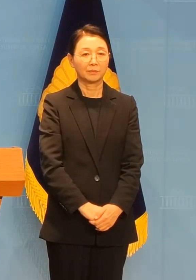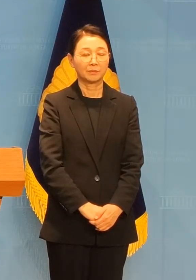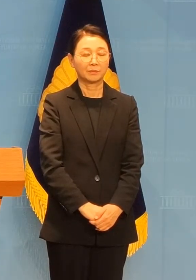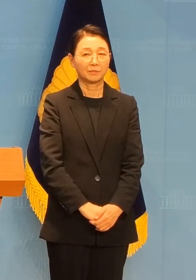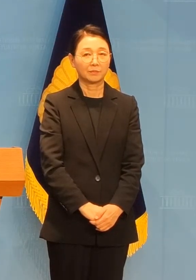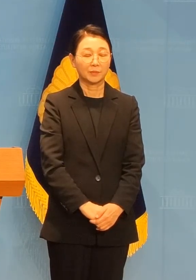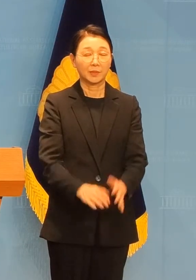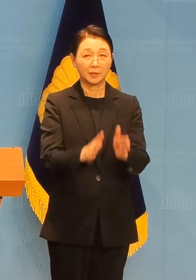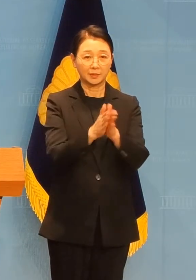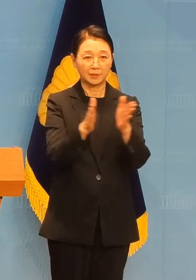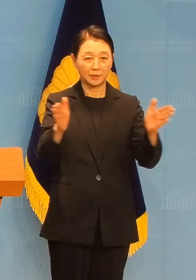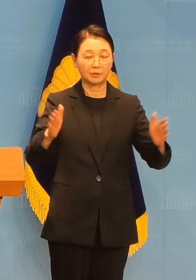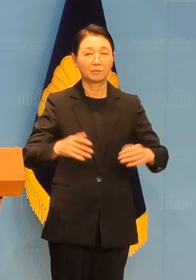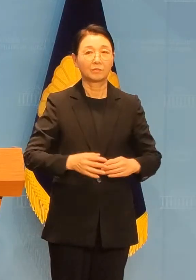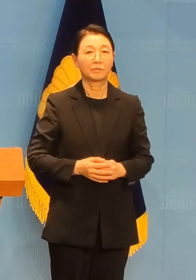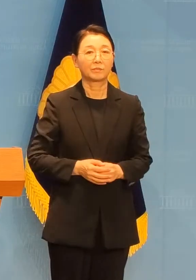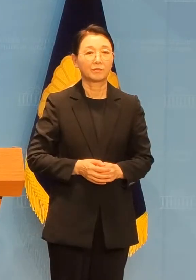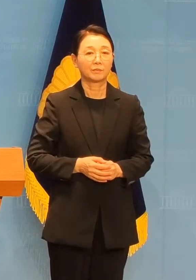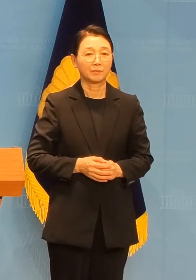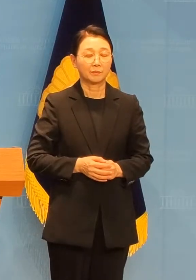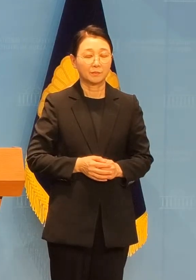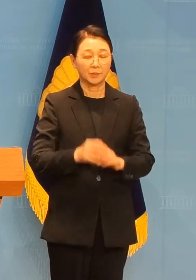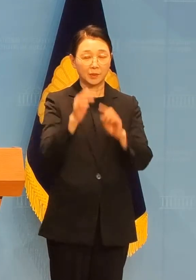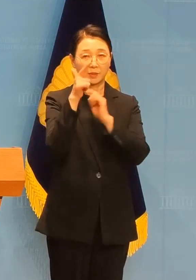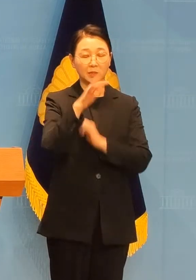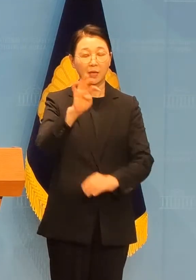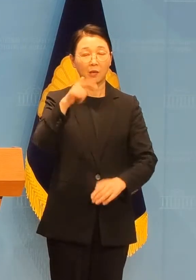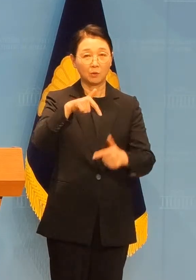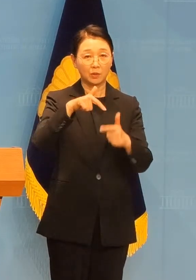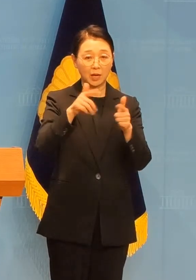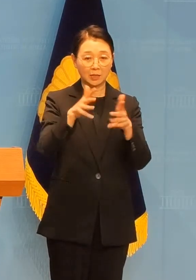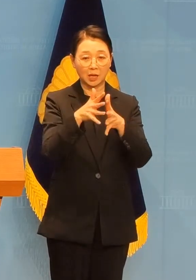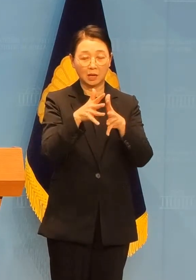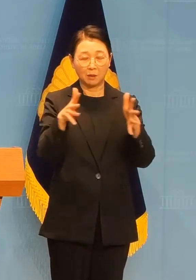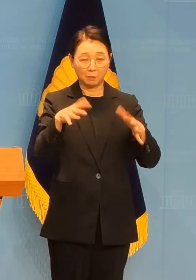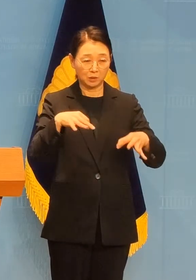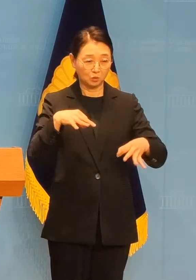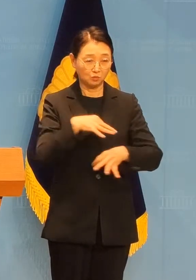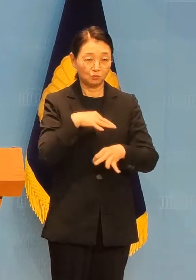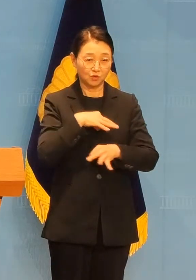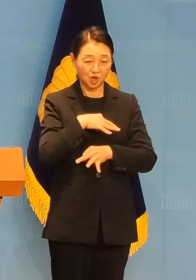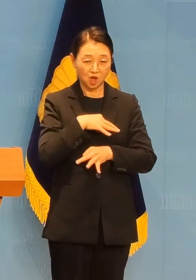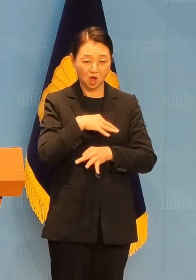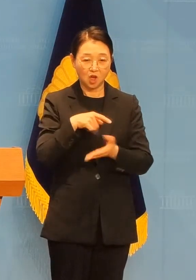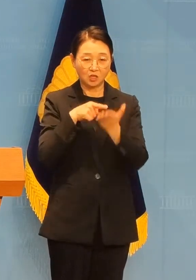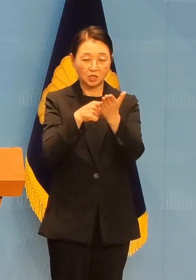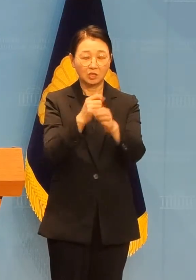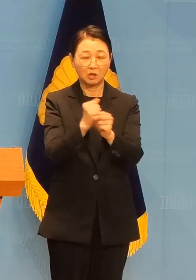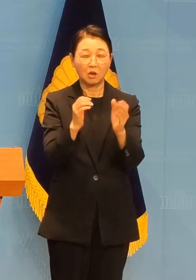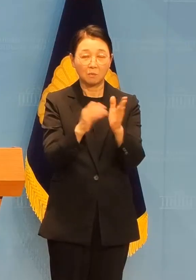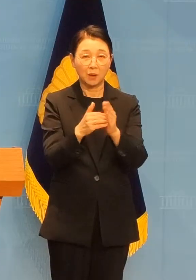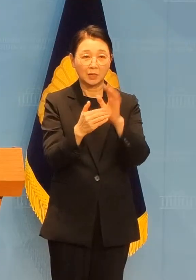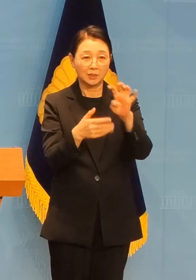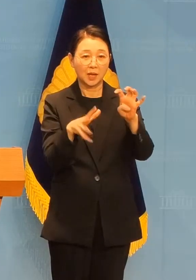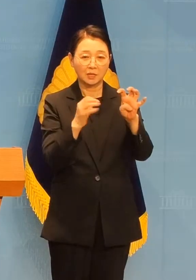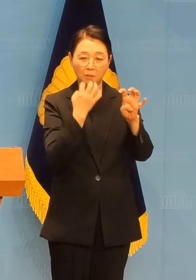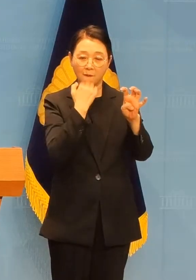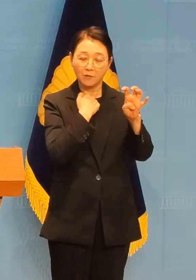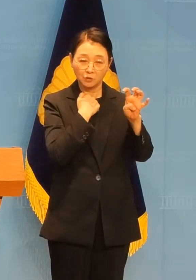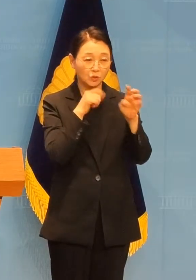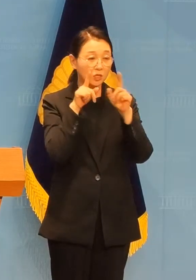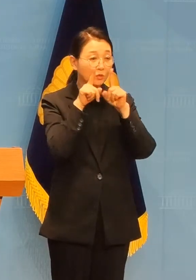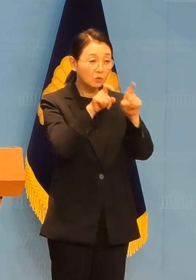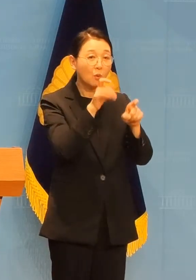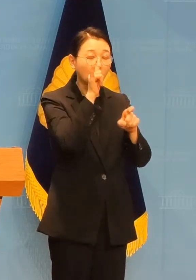예, 그럼 시작하겠습니다. 이해훈 강남 아파트 부정 청약으로 40억 수익 의혹,